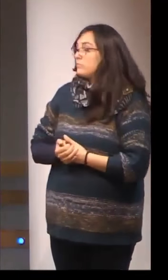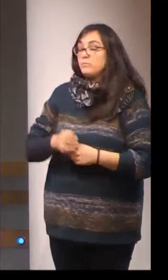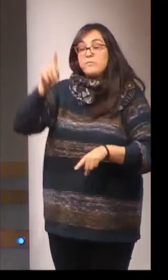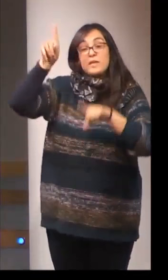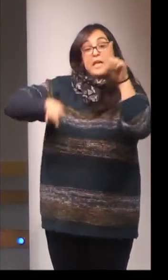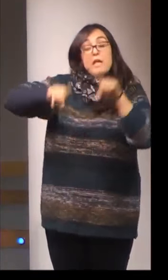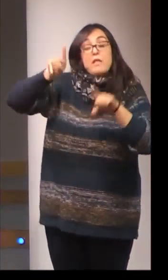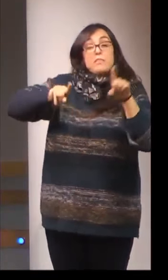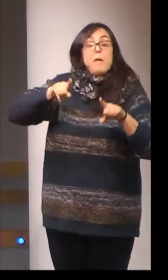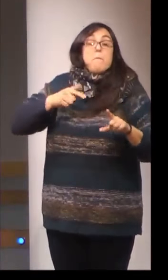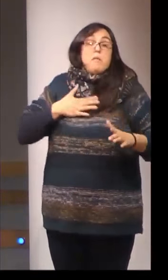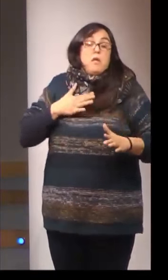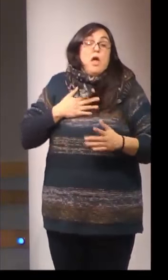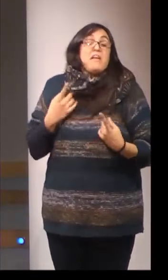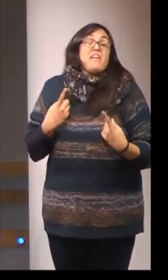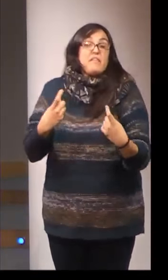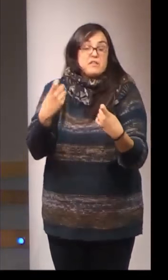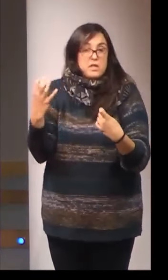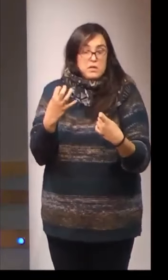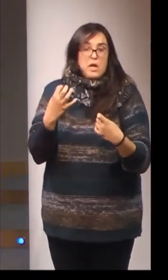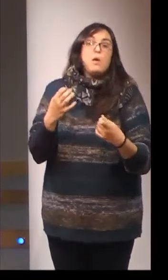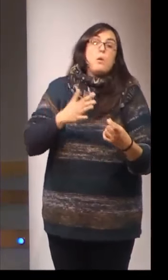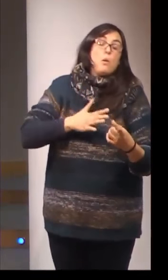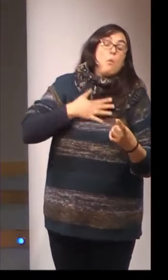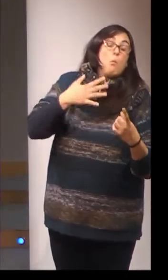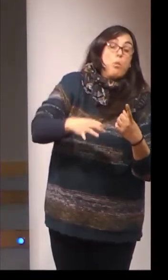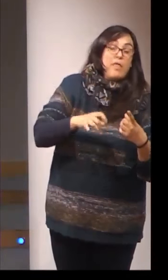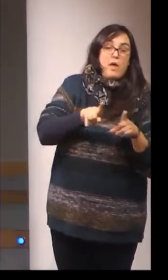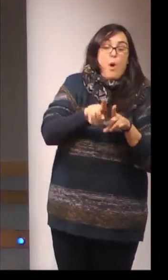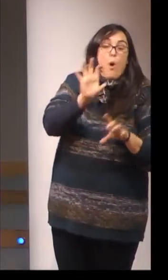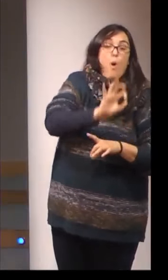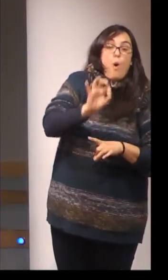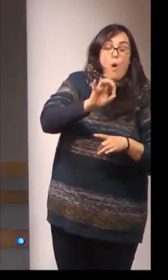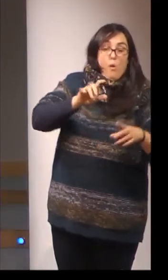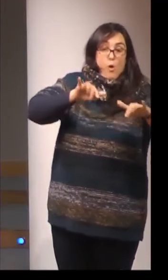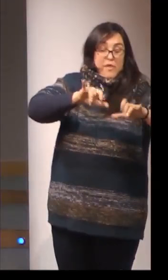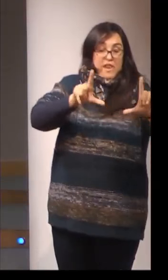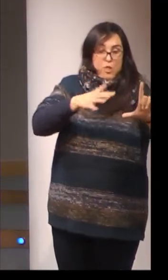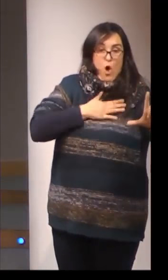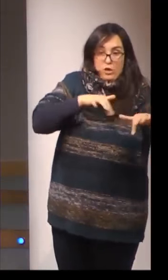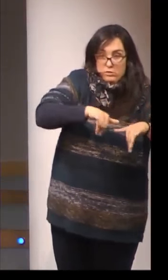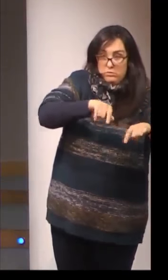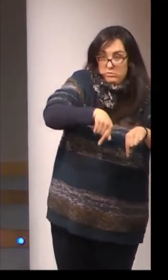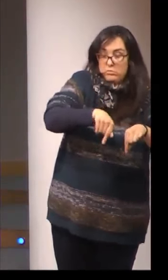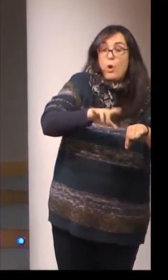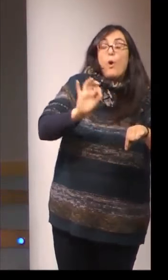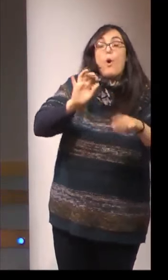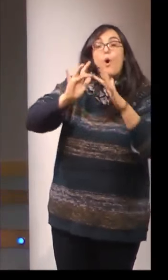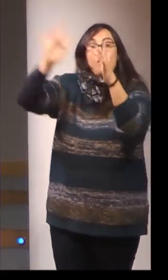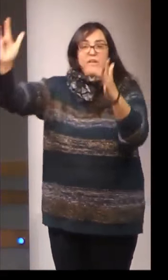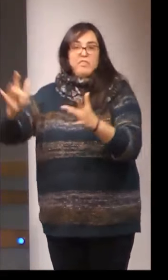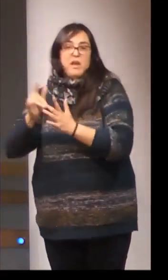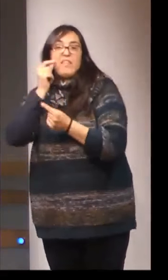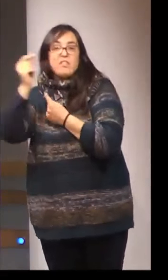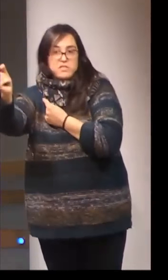de diferentes dispositivos y en función de las necesidades también se pueden utilizar, como digo,